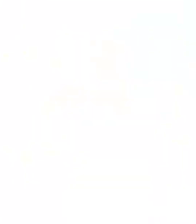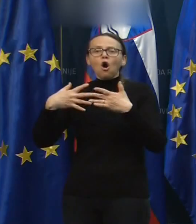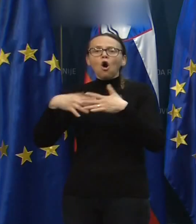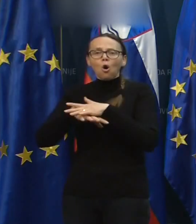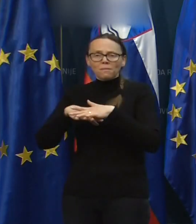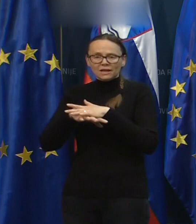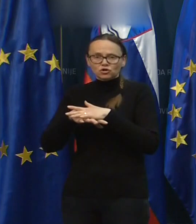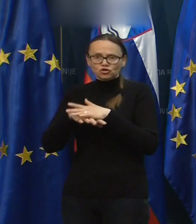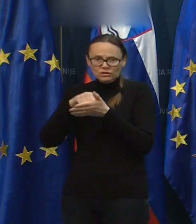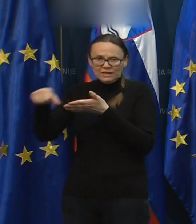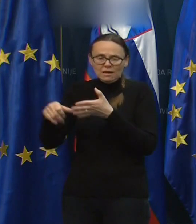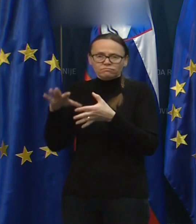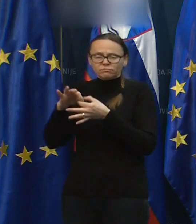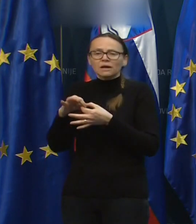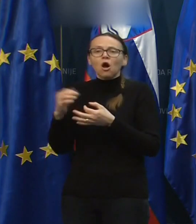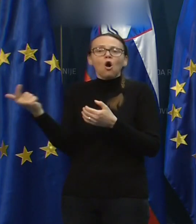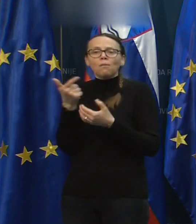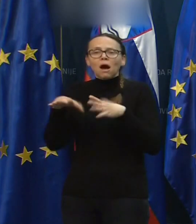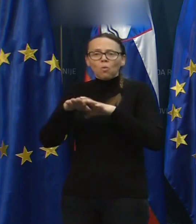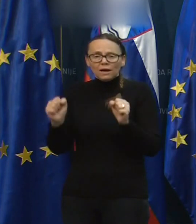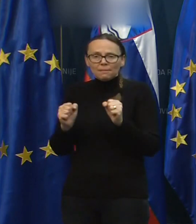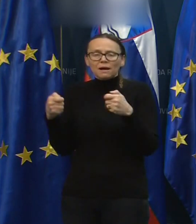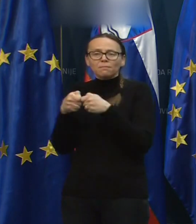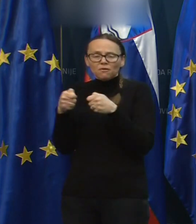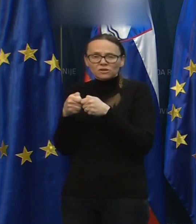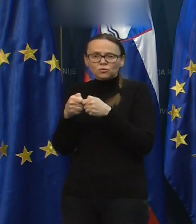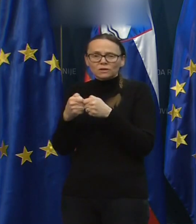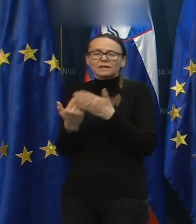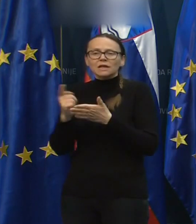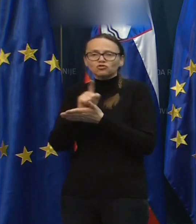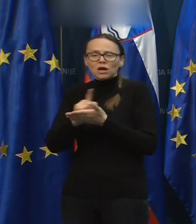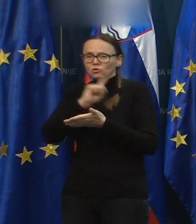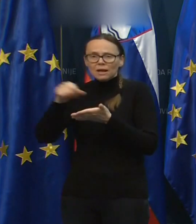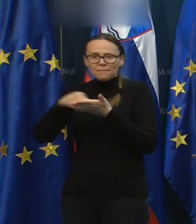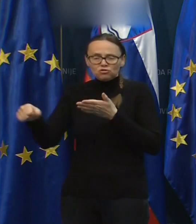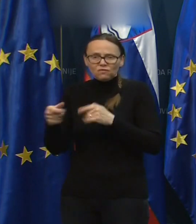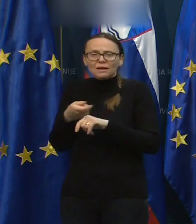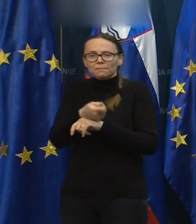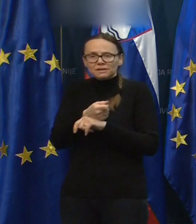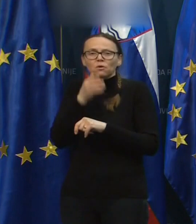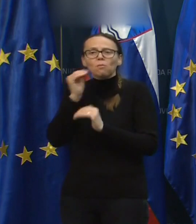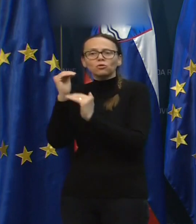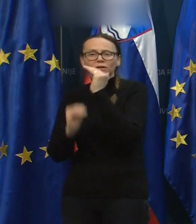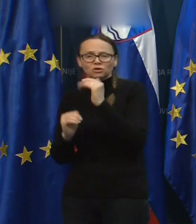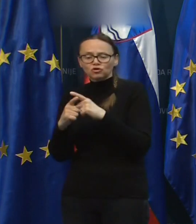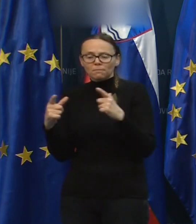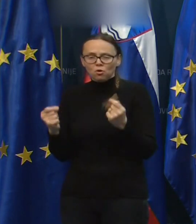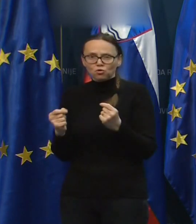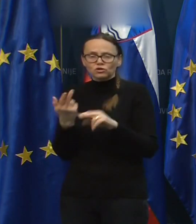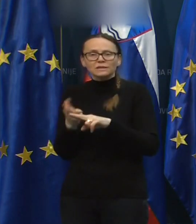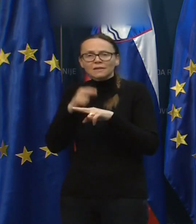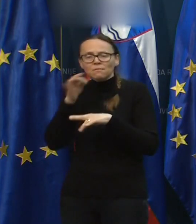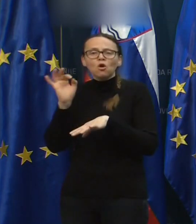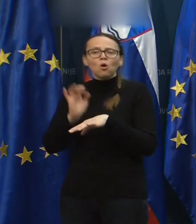27%. Ker se oba ukrepa navezujeta na začasno neplačevanje prispevkov, bodo nižje položnice najbolj